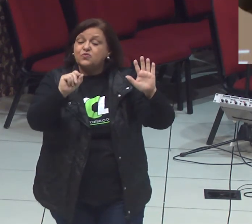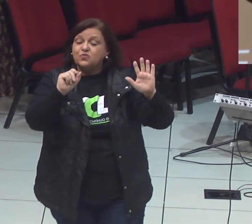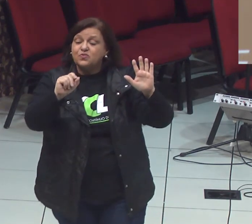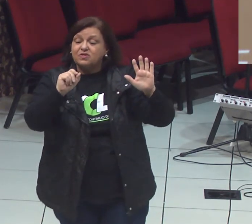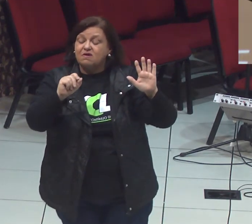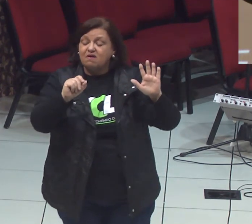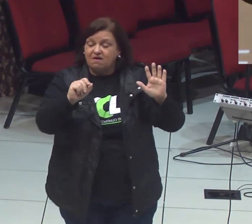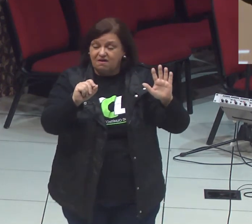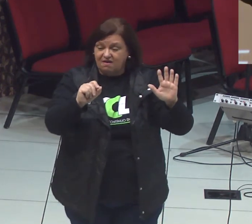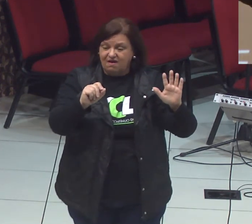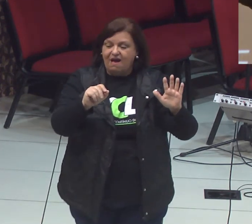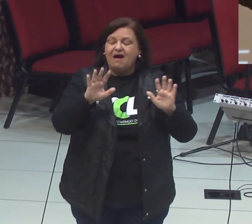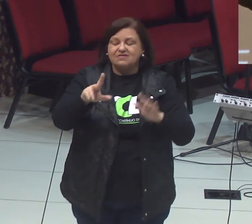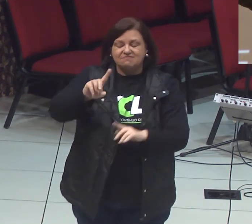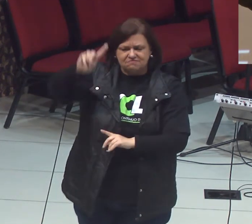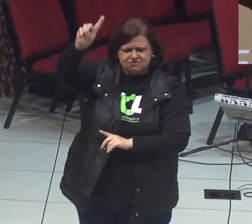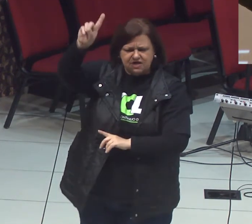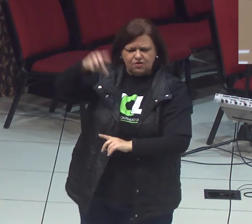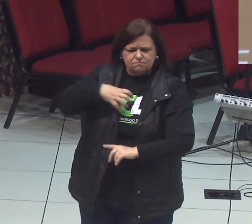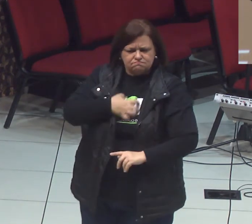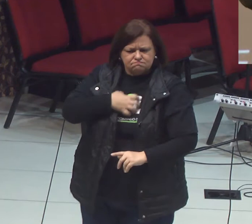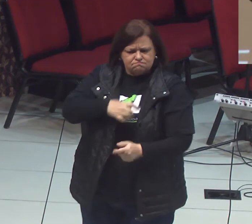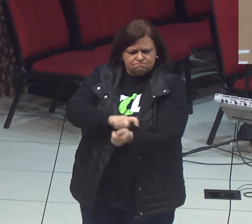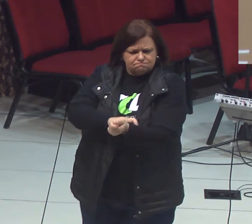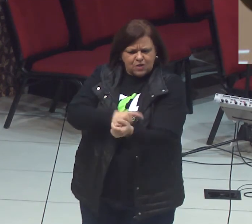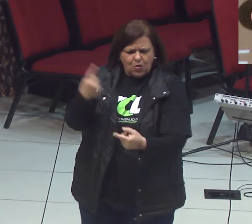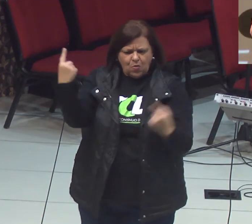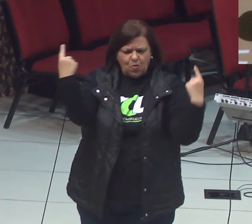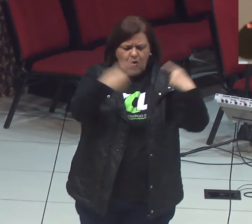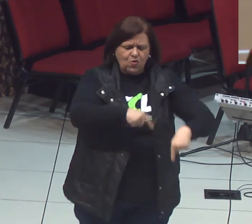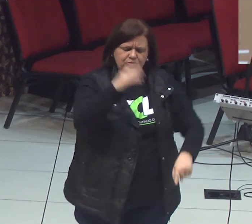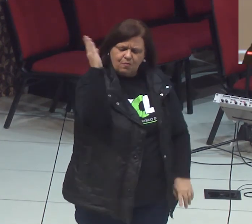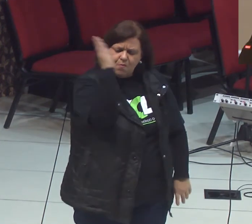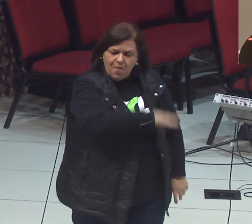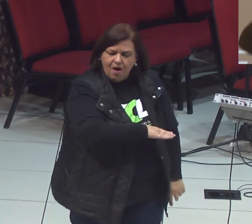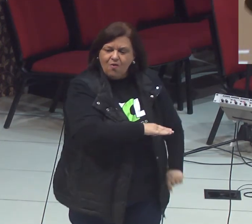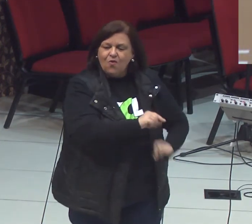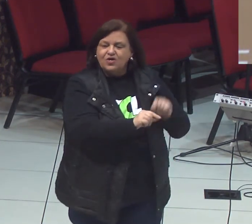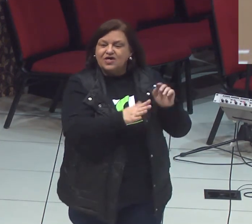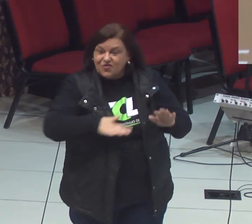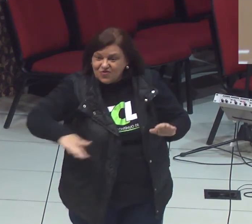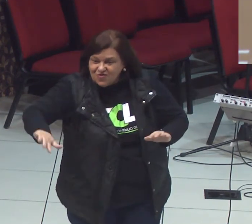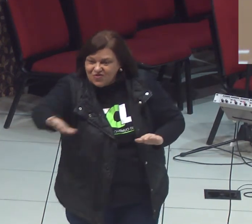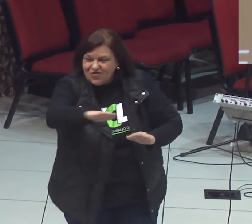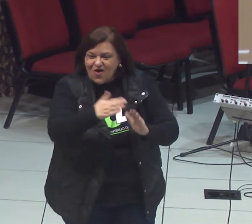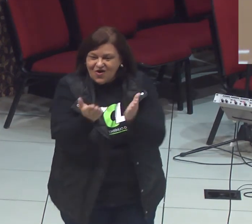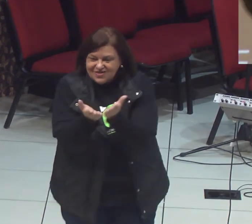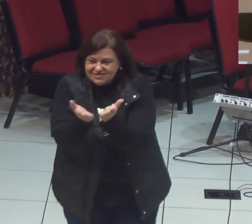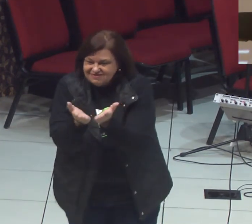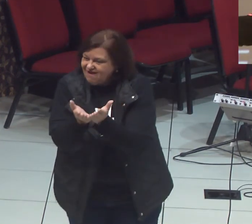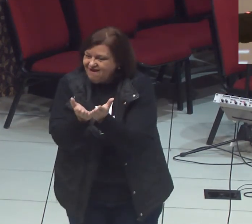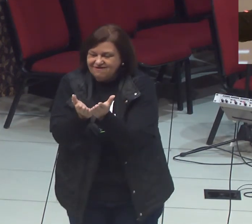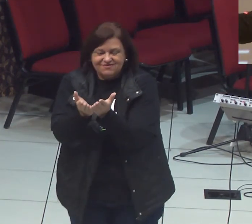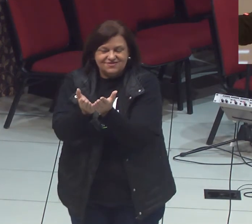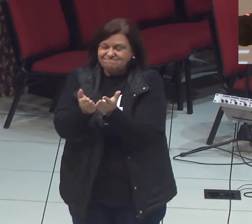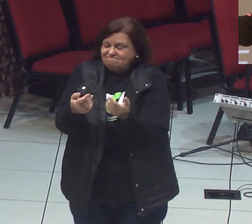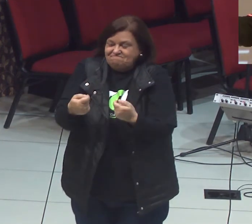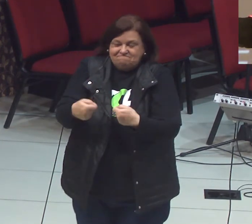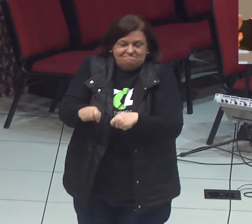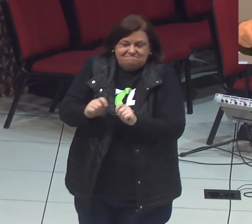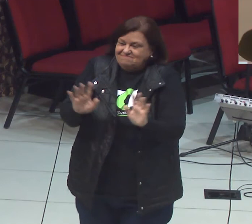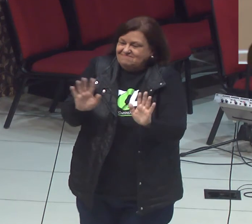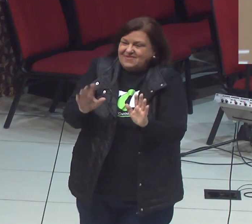da ira divina sobre o mal, sobre a iniquidade, que vai ser derramada na grande